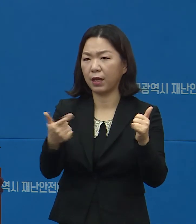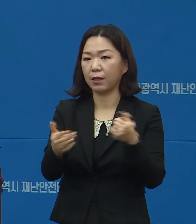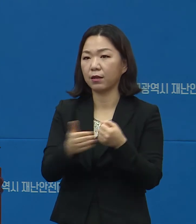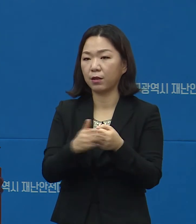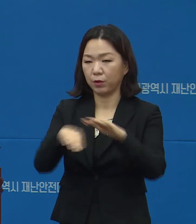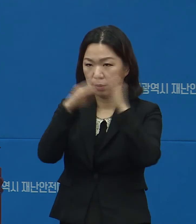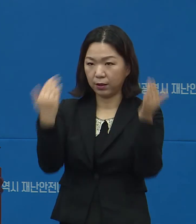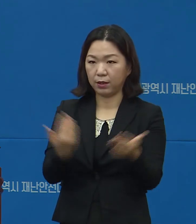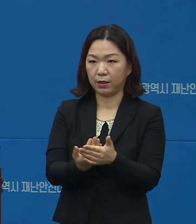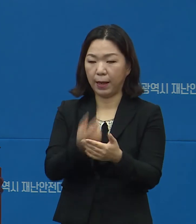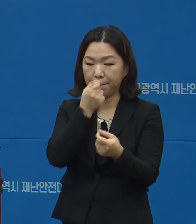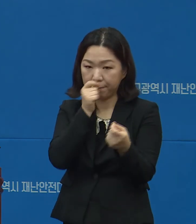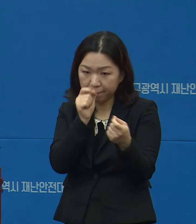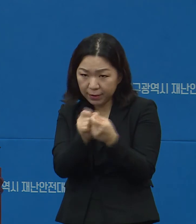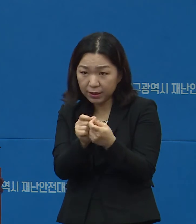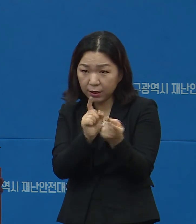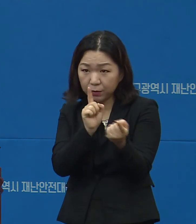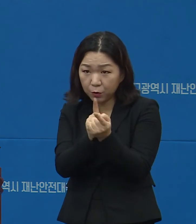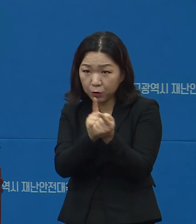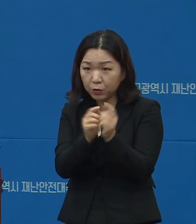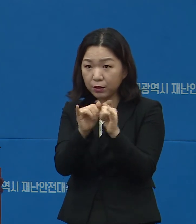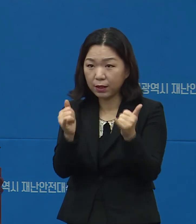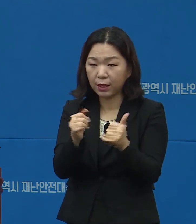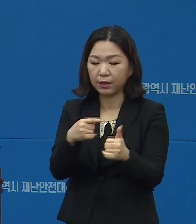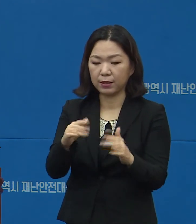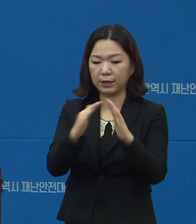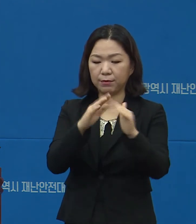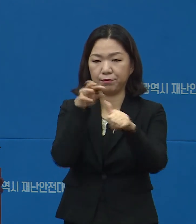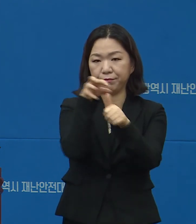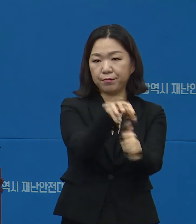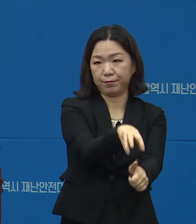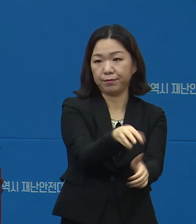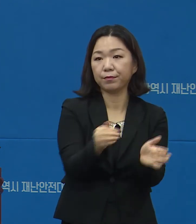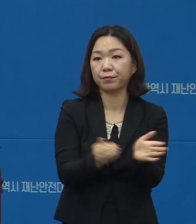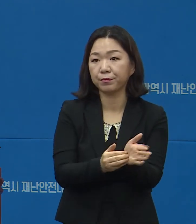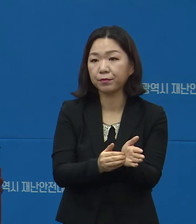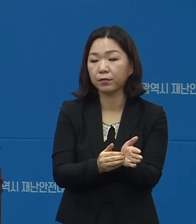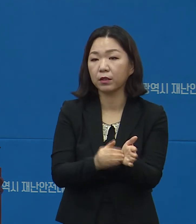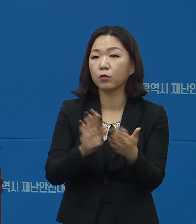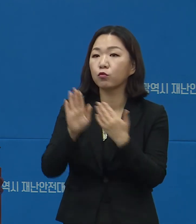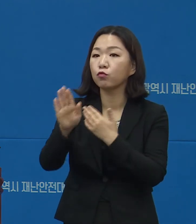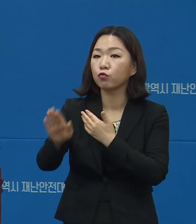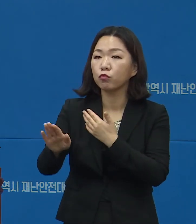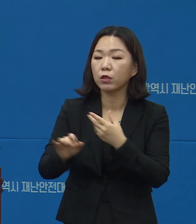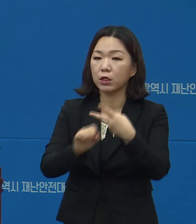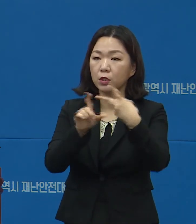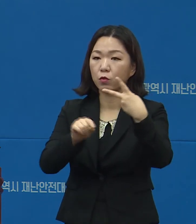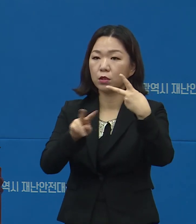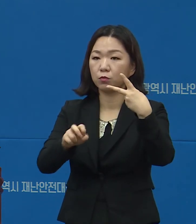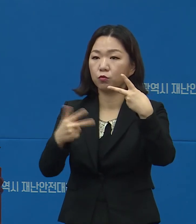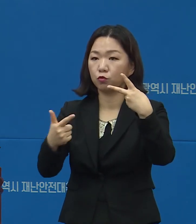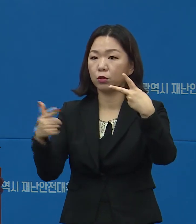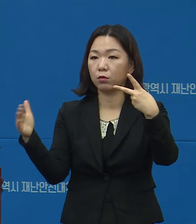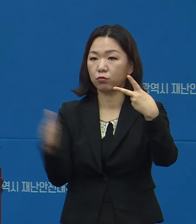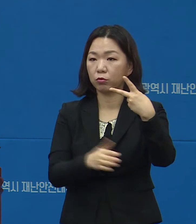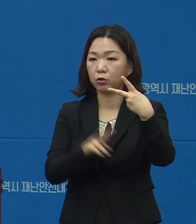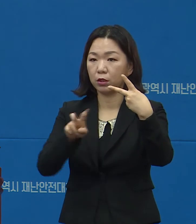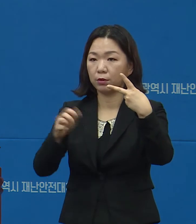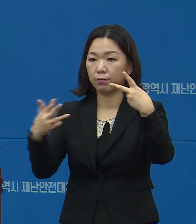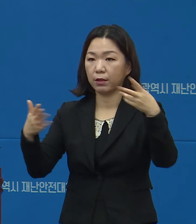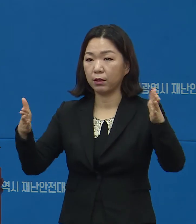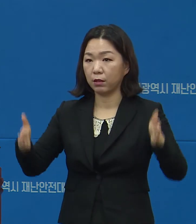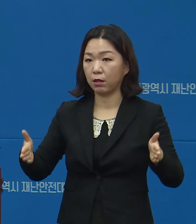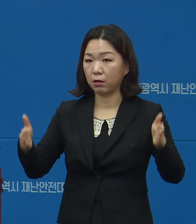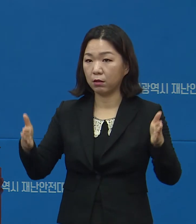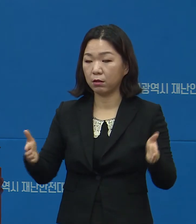전원 밀접 접촉자로 분류해서 자가격리 조치하였습니다. 그 이후에 2월 26일부터 2월 28일